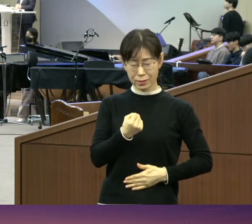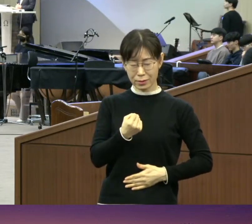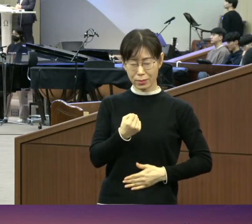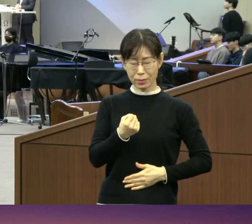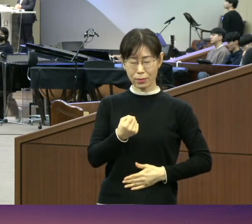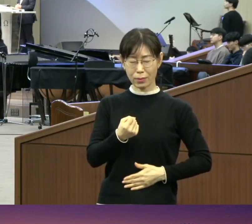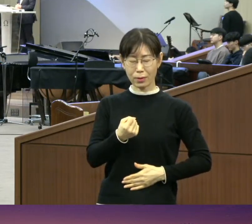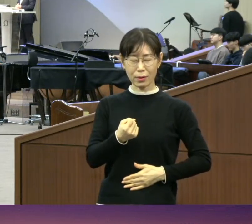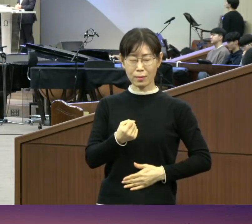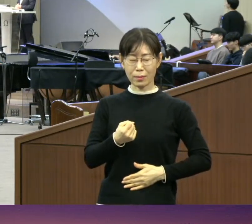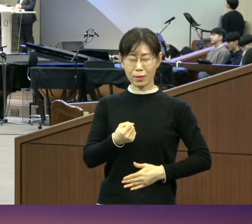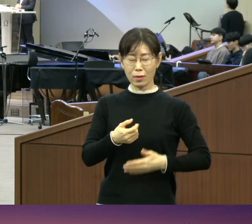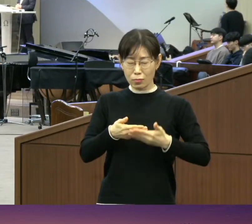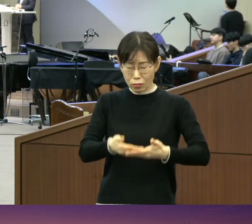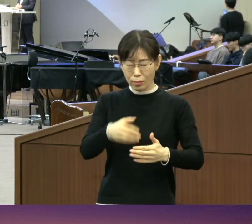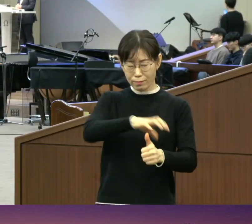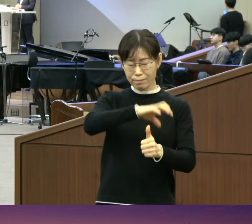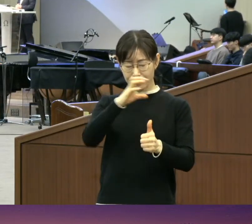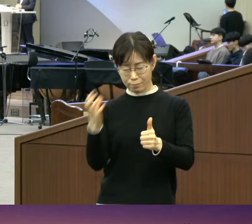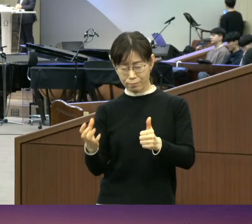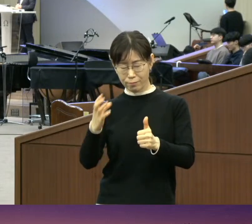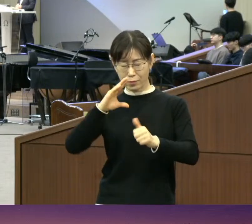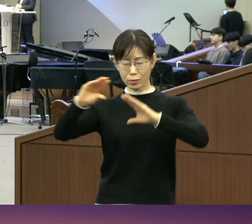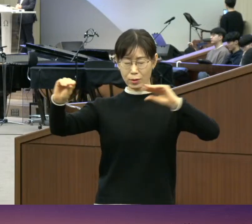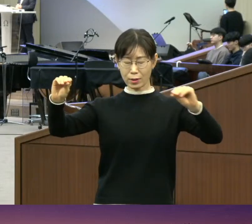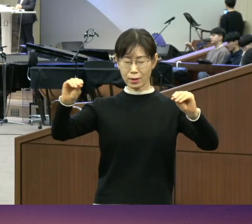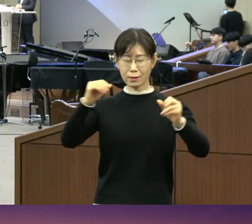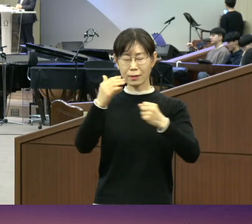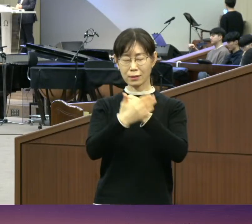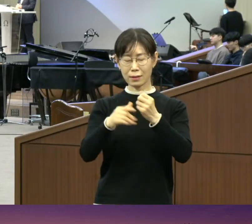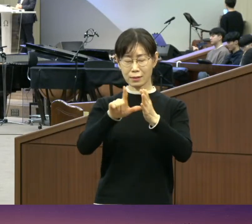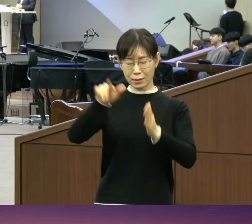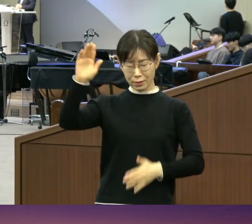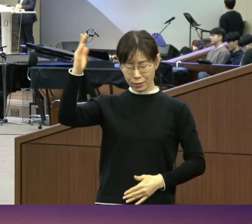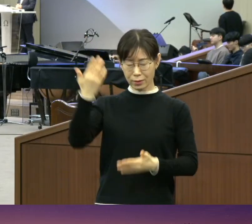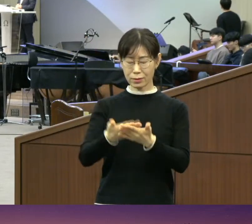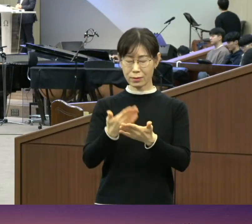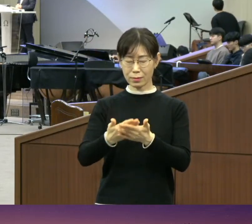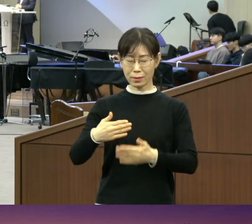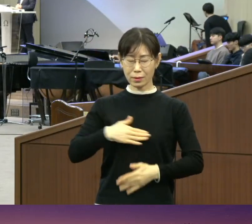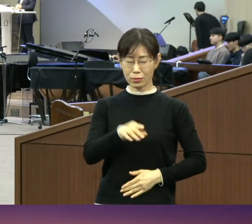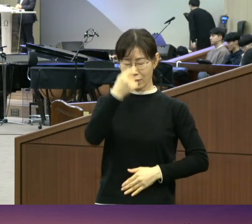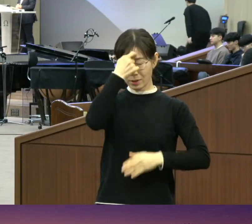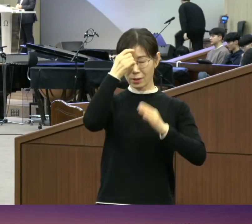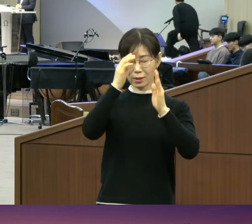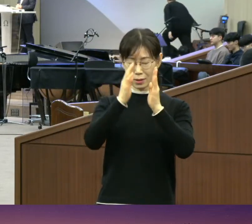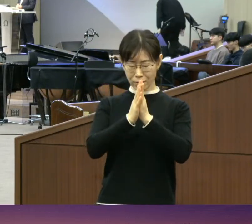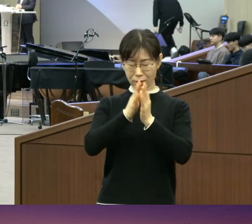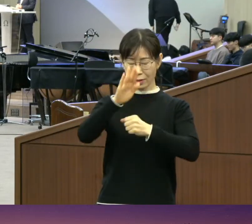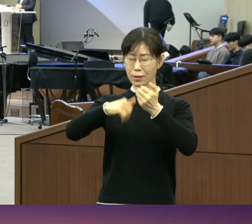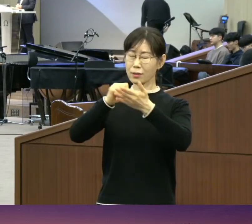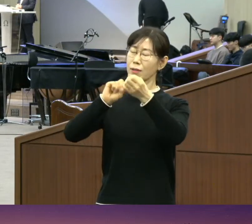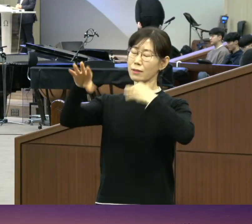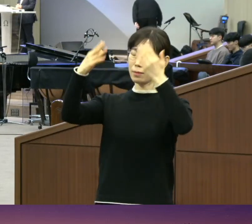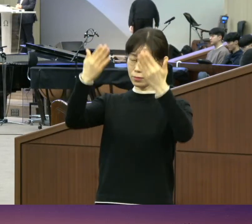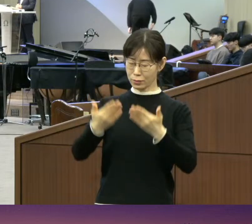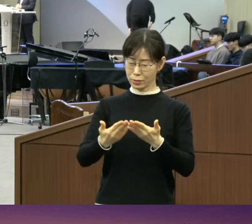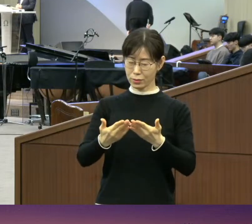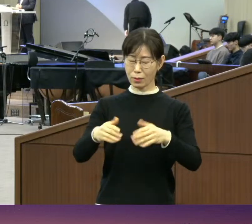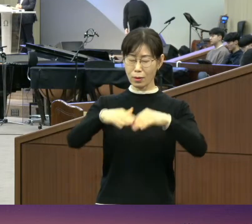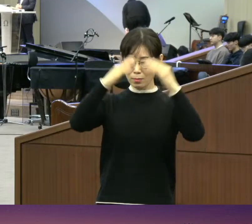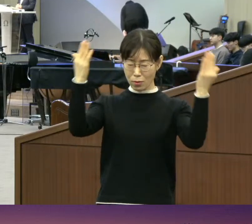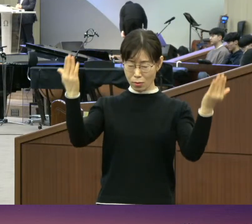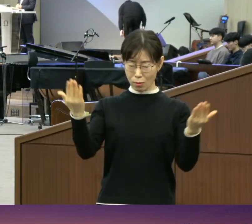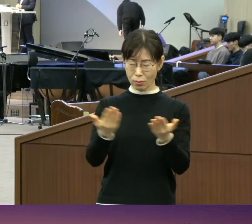벗겨지는 축복의 밤이 되게 해주시기를 원합니다. 우리의 기도를 주님이 선하게 들어주시고 하나도 땅에